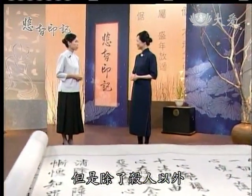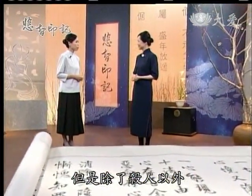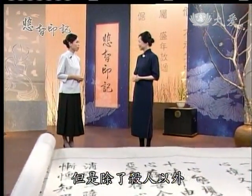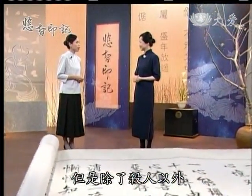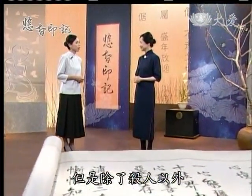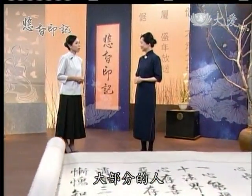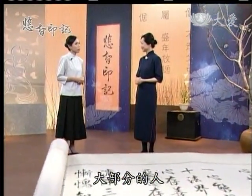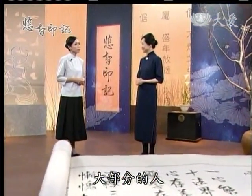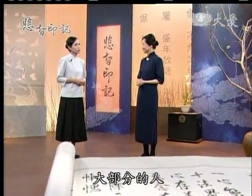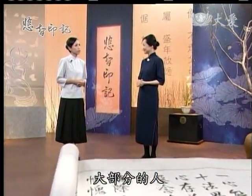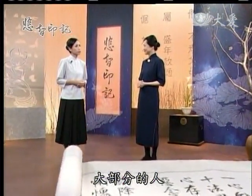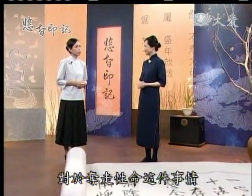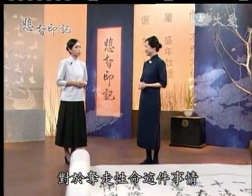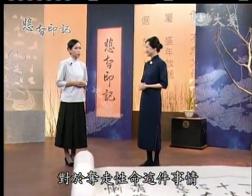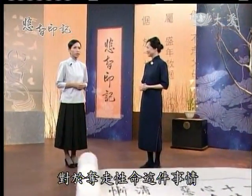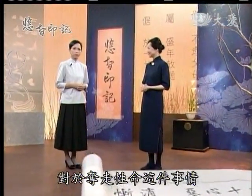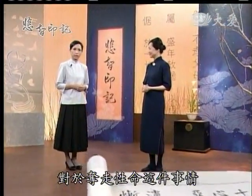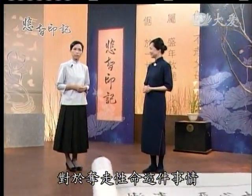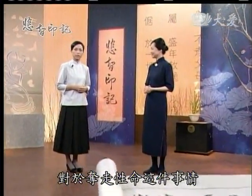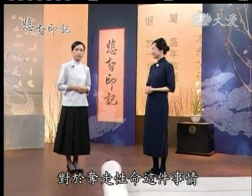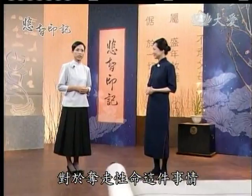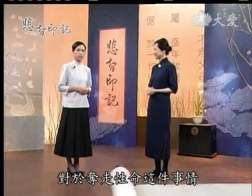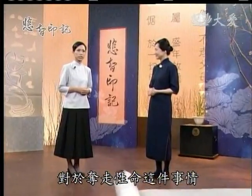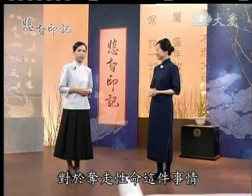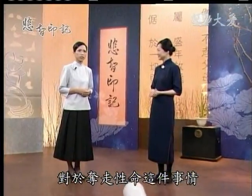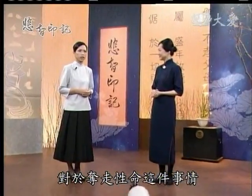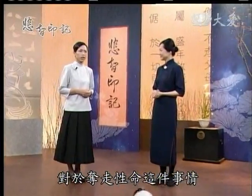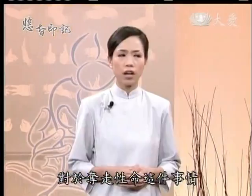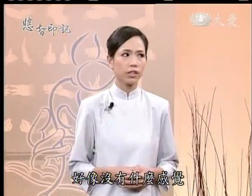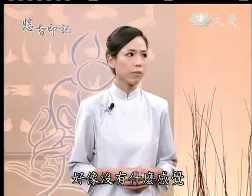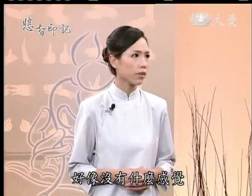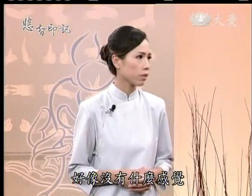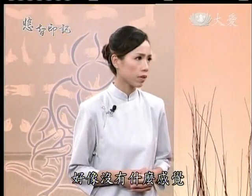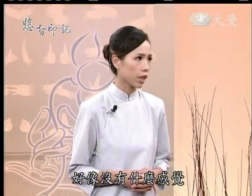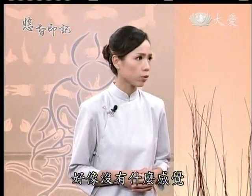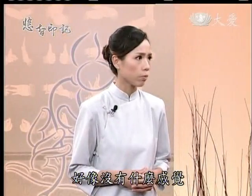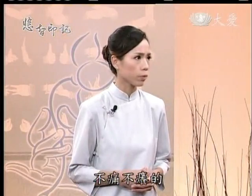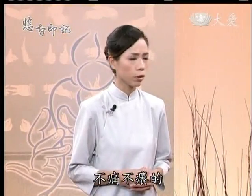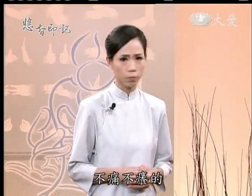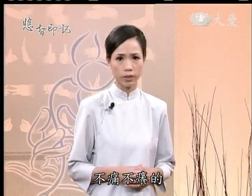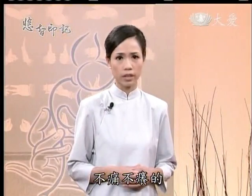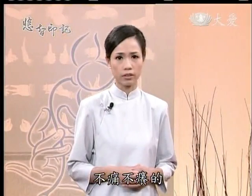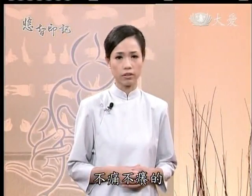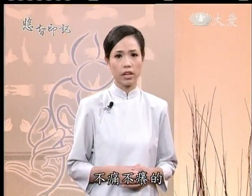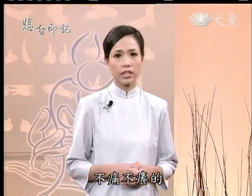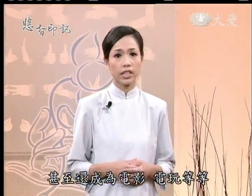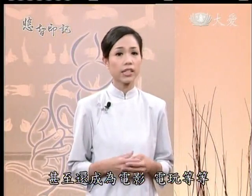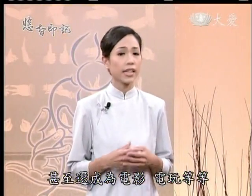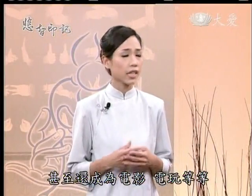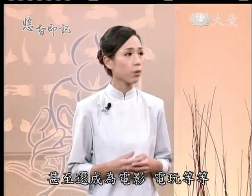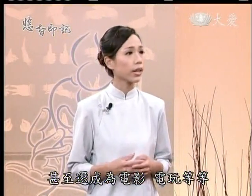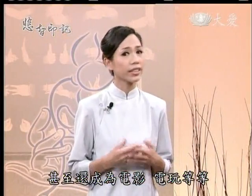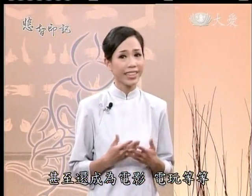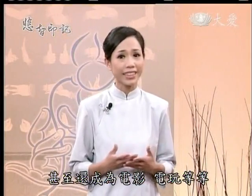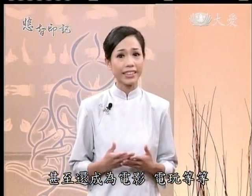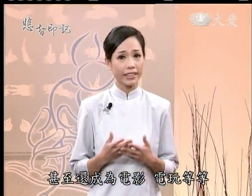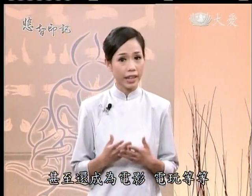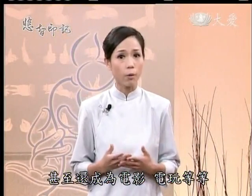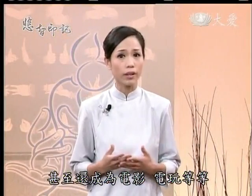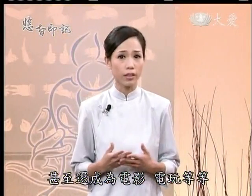人以外，大部分的人对于夺走性命这件事情好像没有什么感觉，不痛不痒的，甚至还成为电影电玩